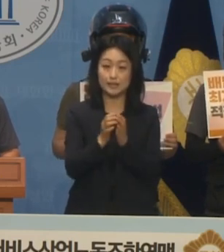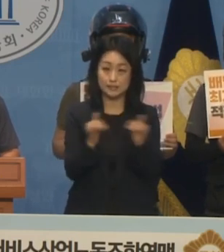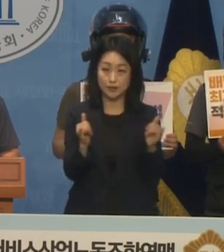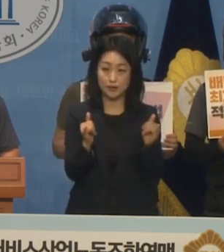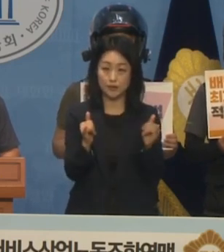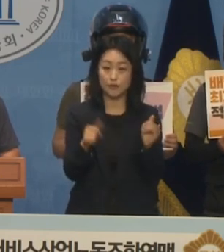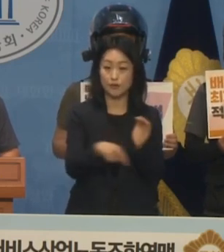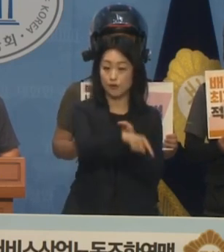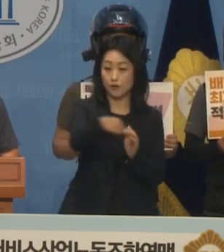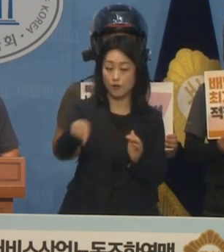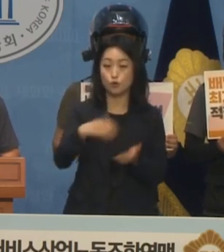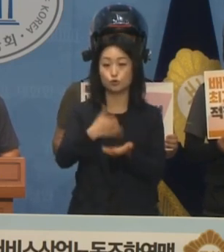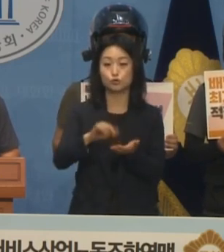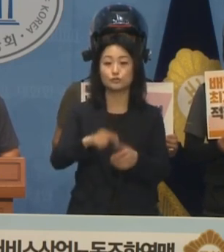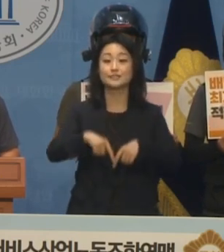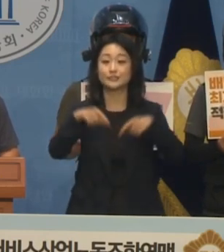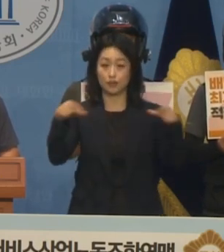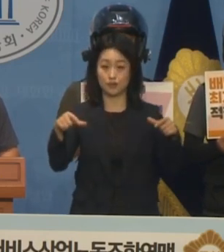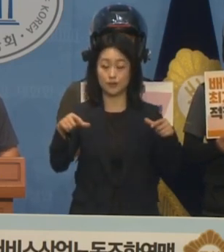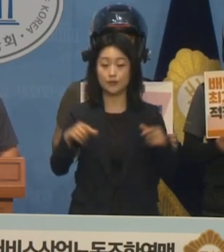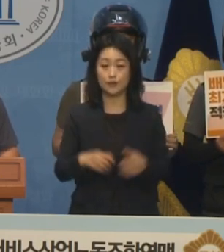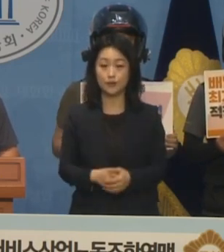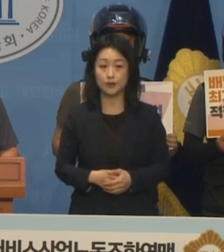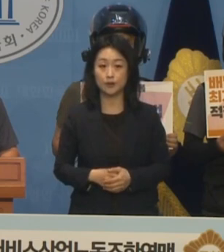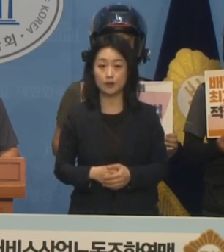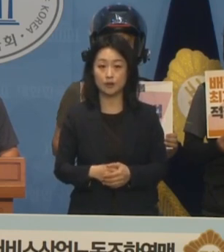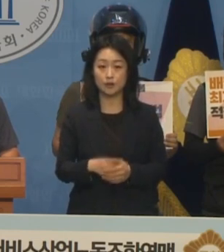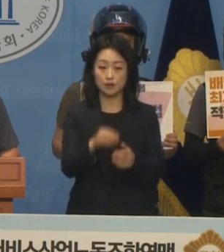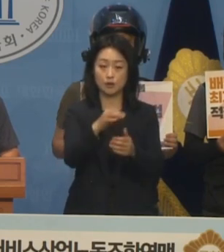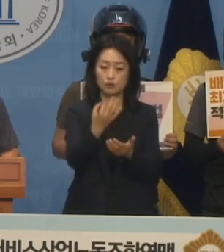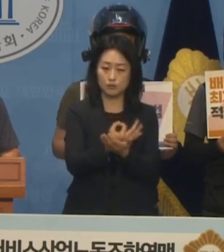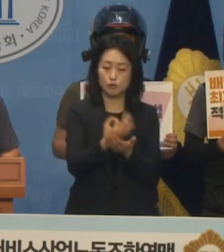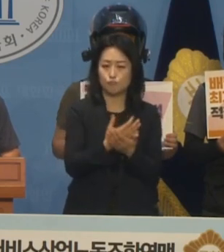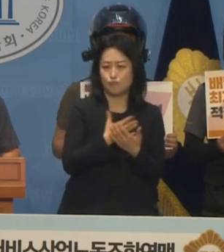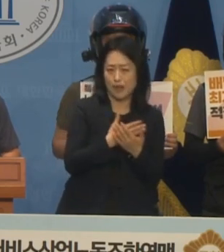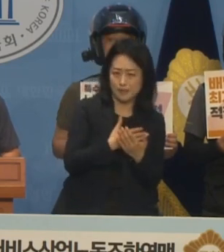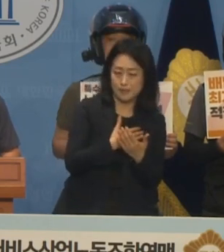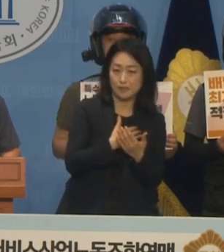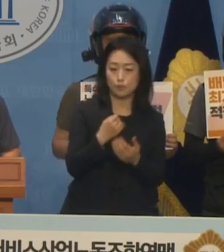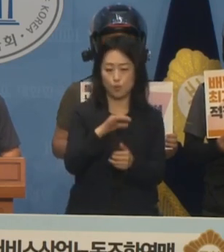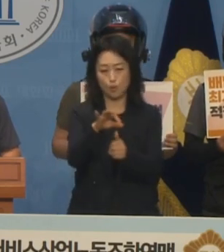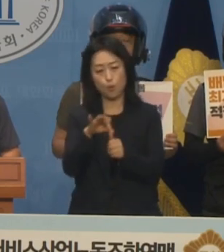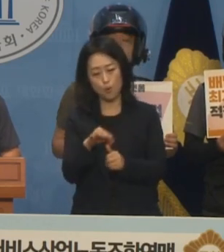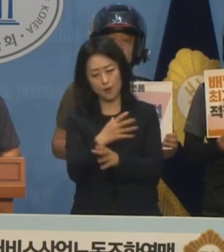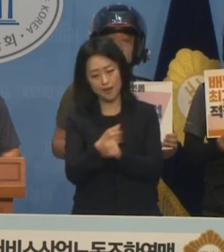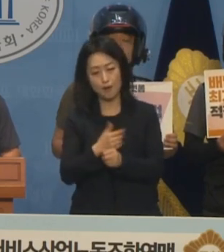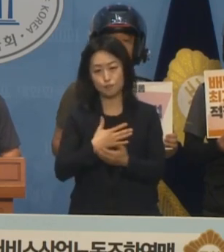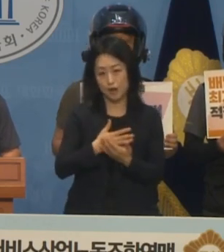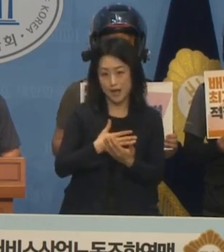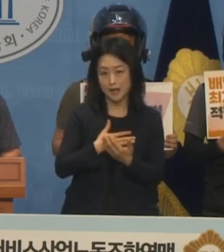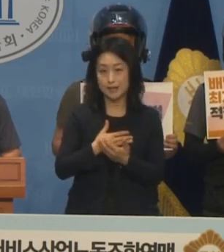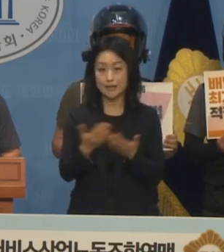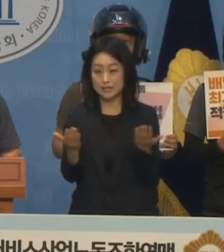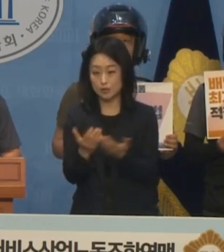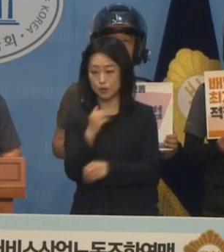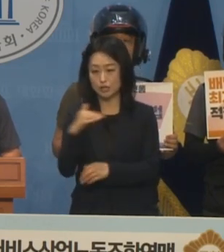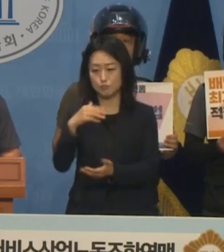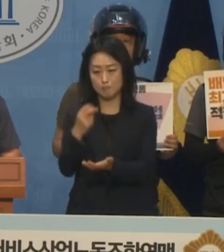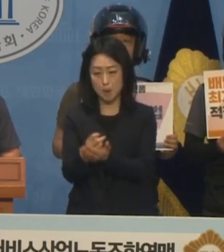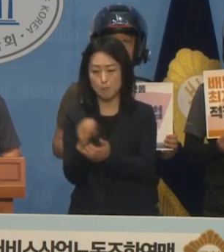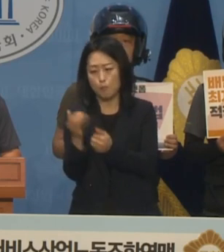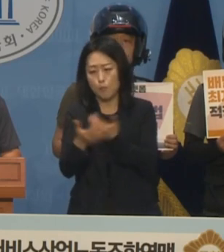있습니다. 오늘 특수고용 플랫폼 노동자 최저임금 보장법 발의를 매우 많이 환영합니다.